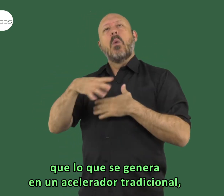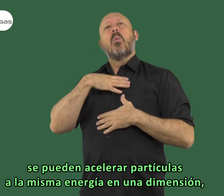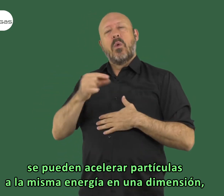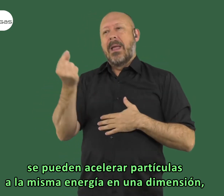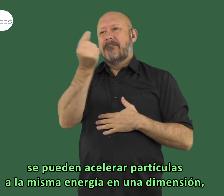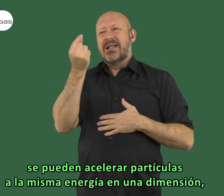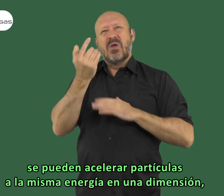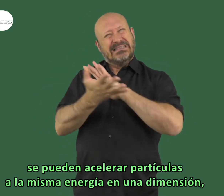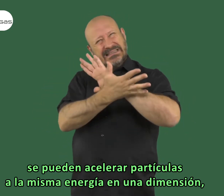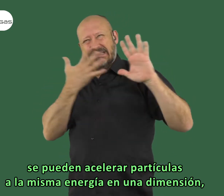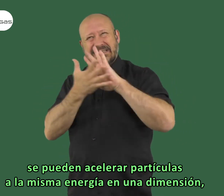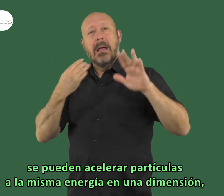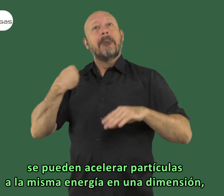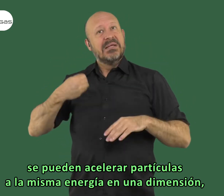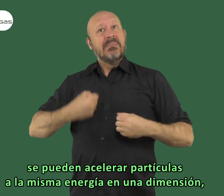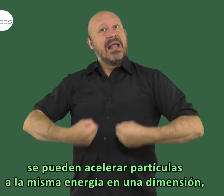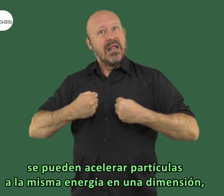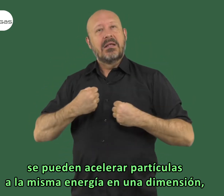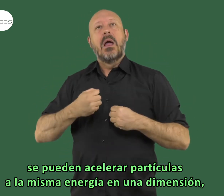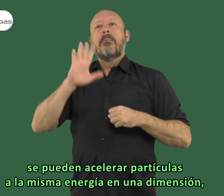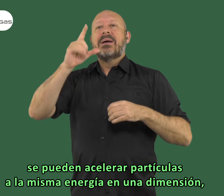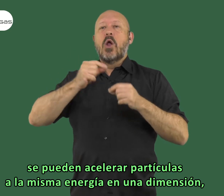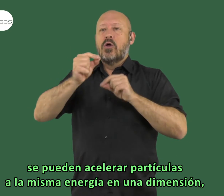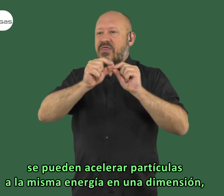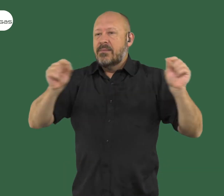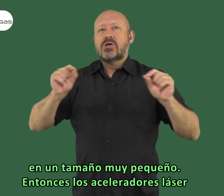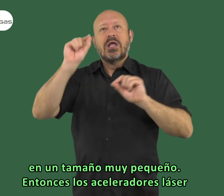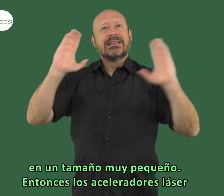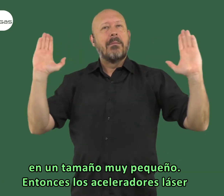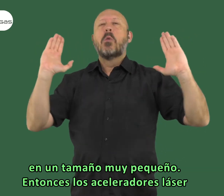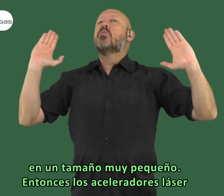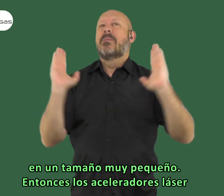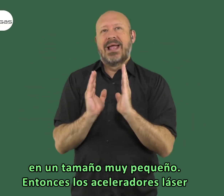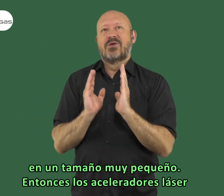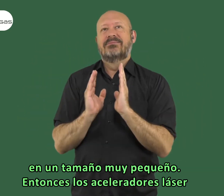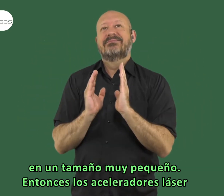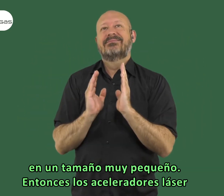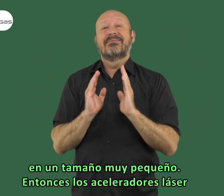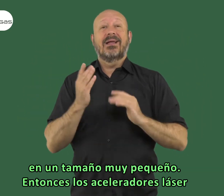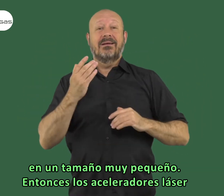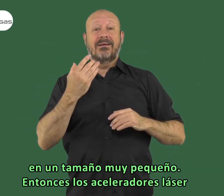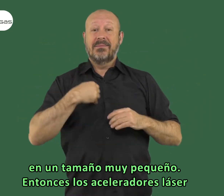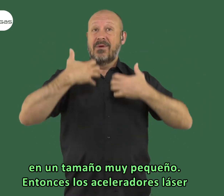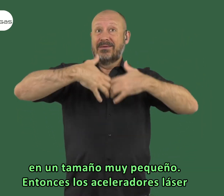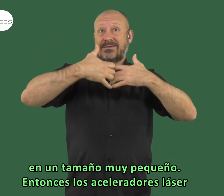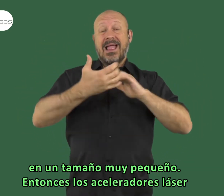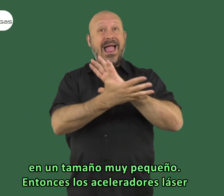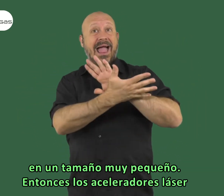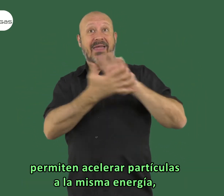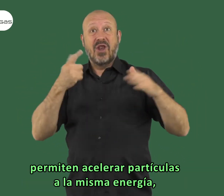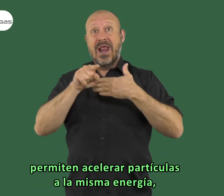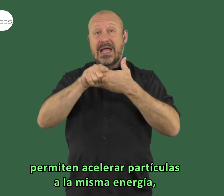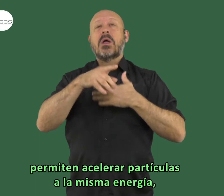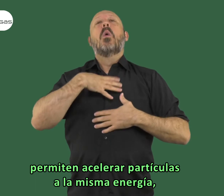convencional. Se pueden acelerar partículas a la misma energía en una dimensión, en un tamaño muy pequeño. Entonces los aceleradores